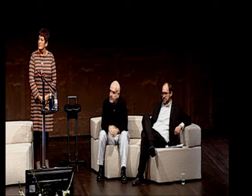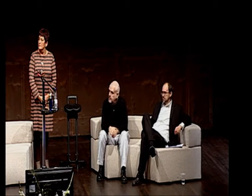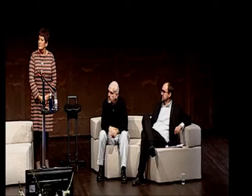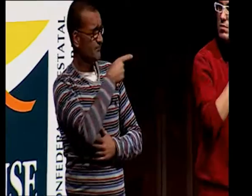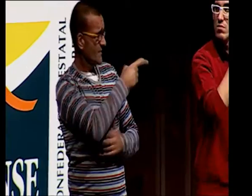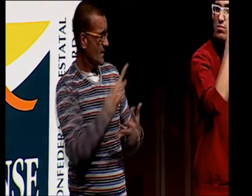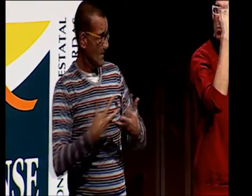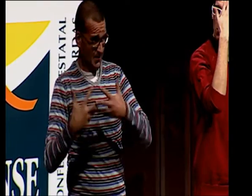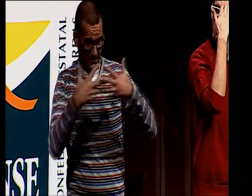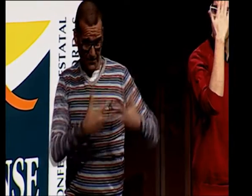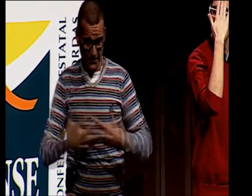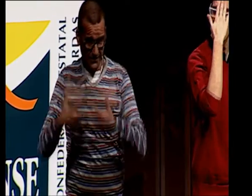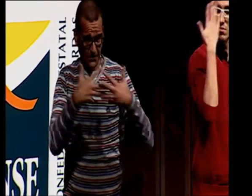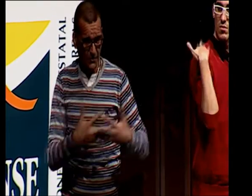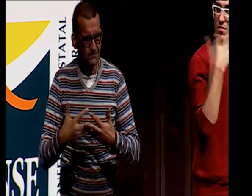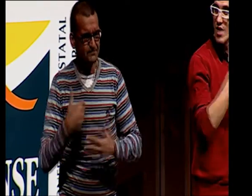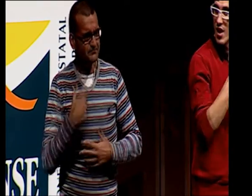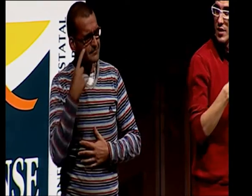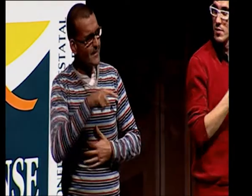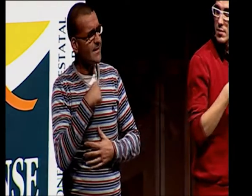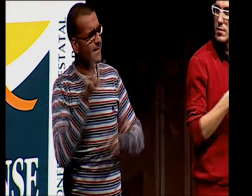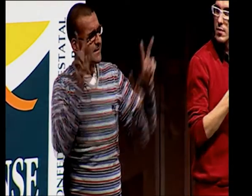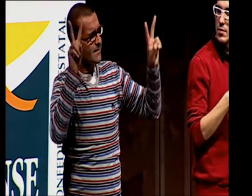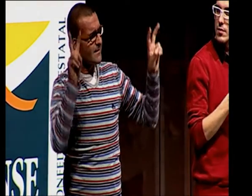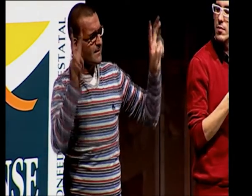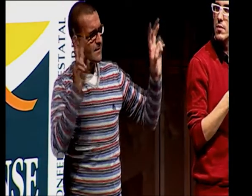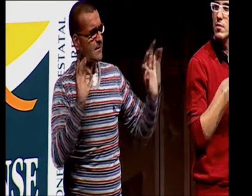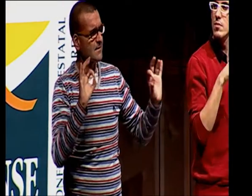murra yo sé que en Estados